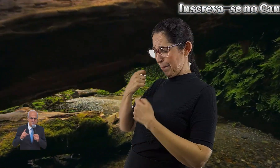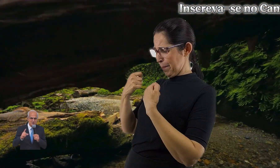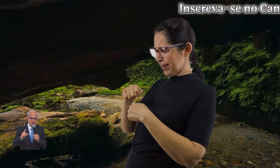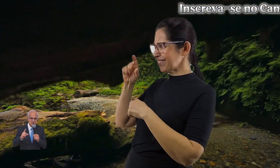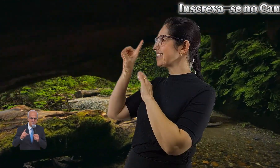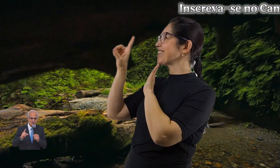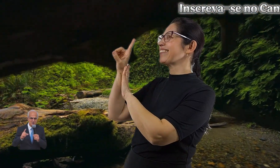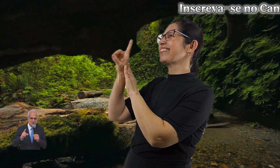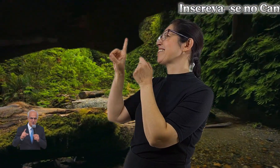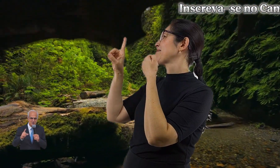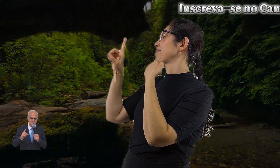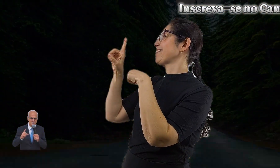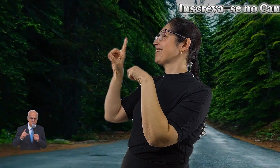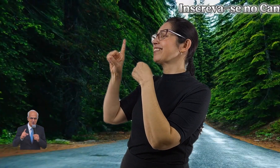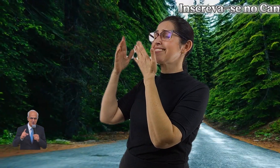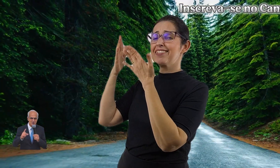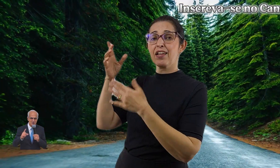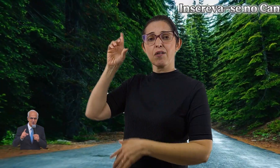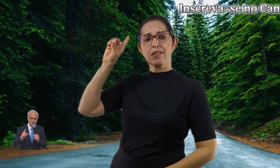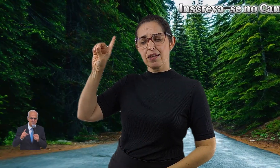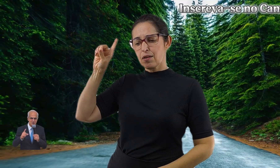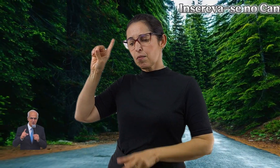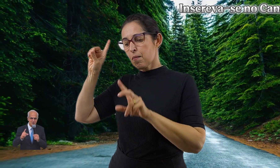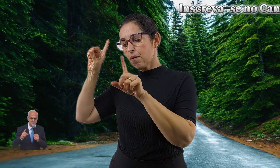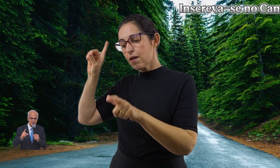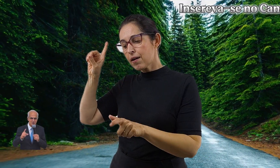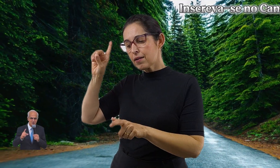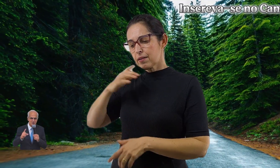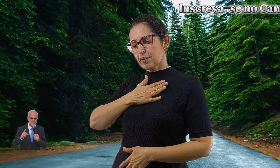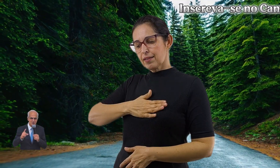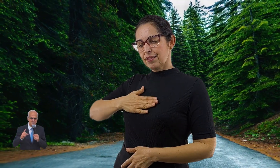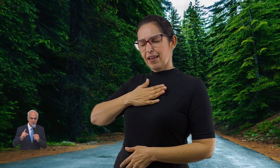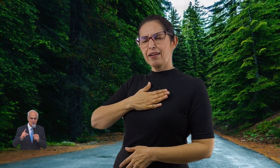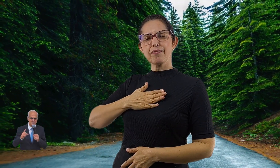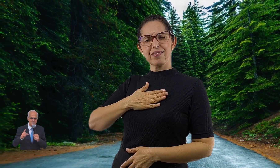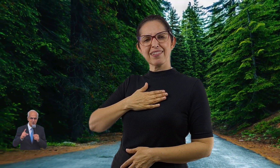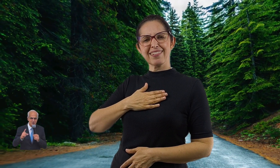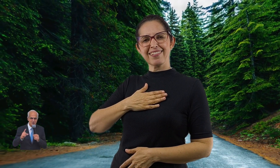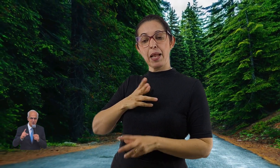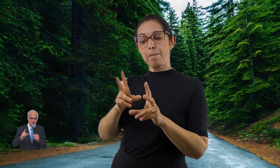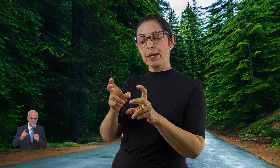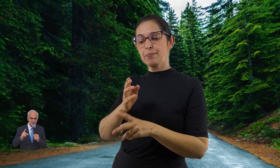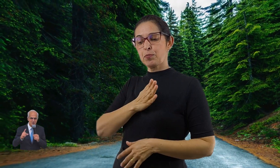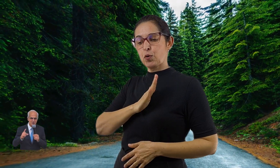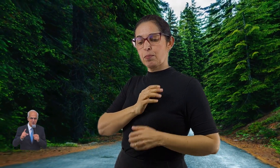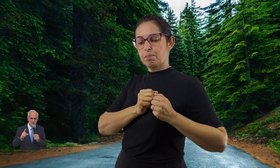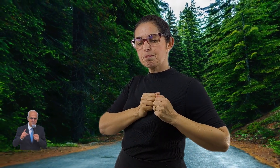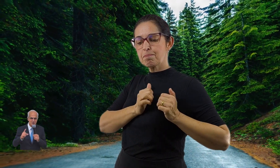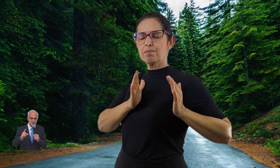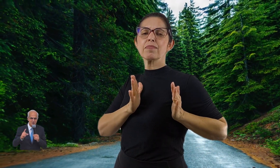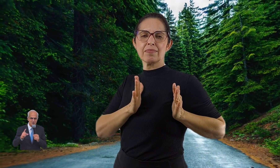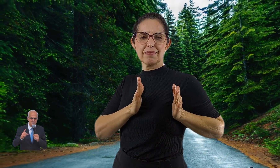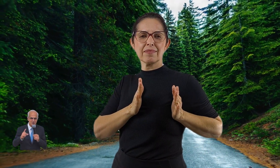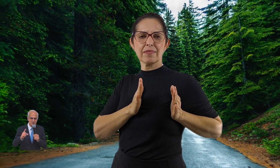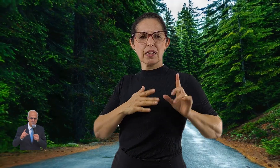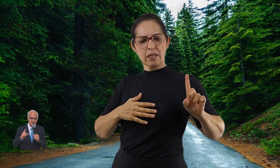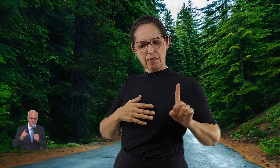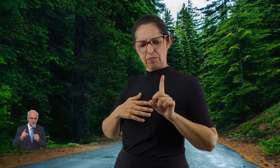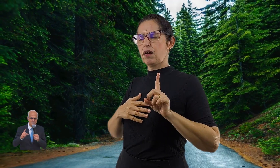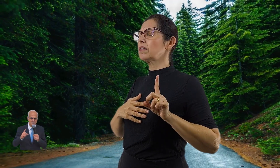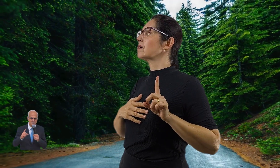preciso dele. E o Senhor se agradou de Davi justamente pelo coração dele. É o coração aberto. É o homem que chega diante do